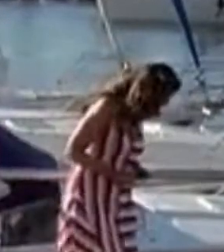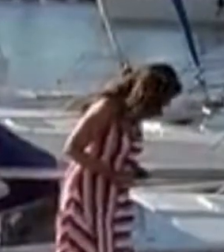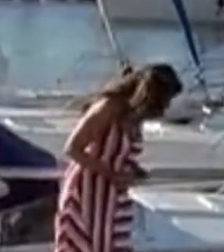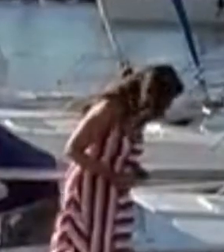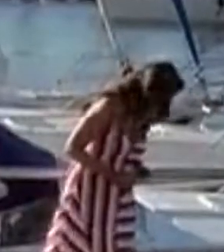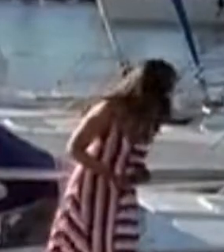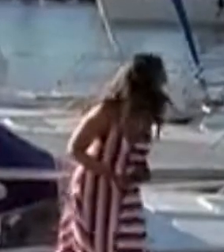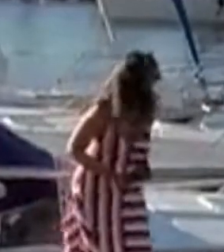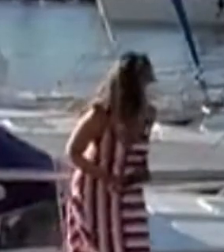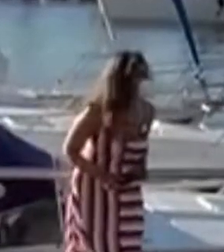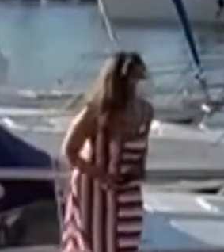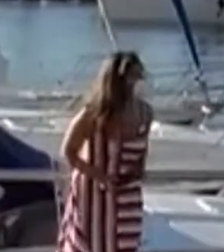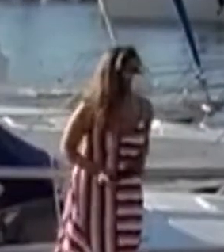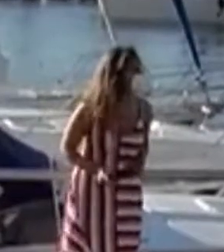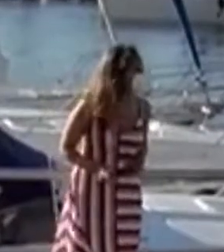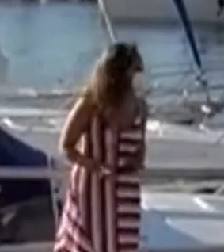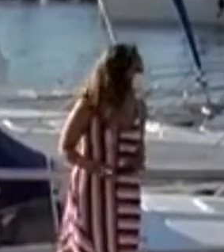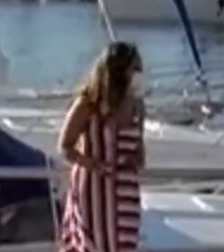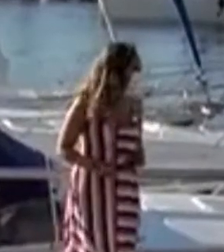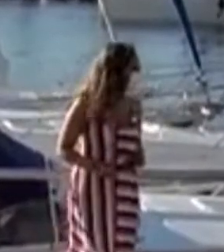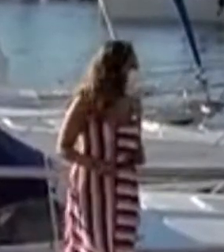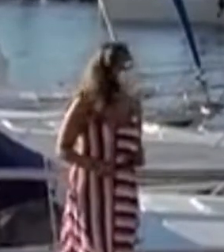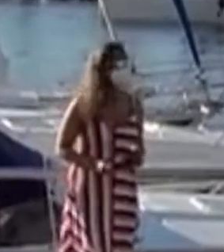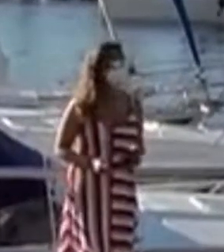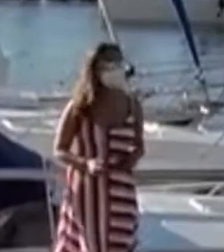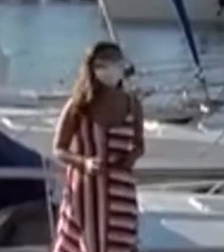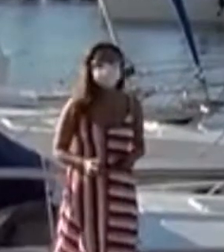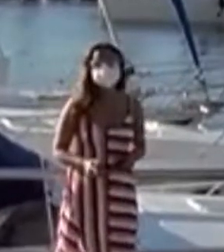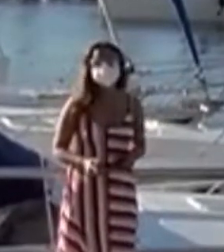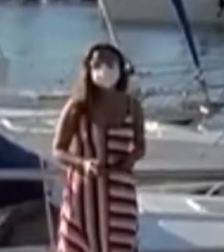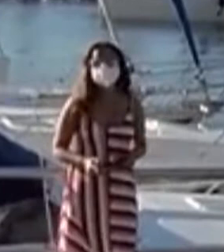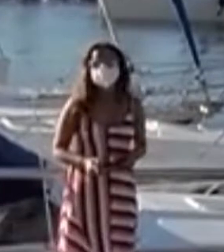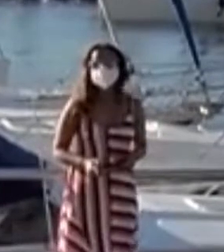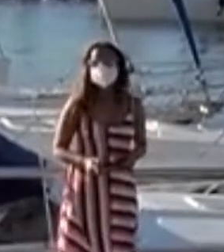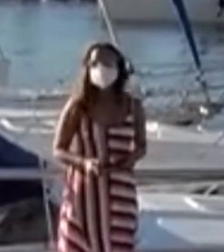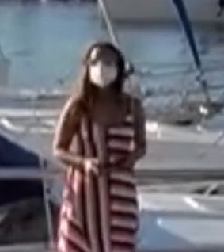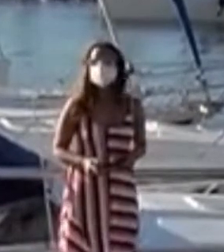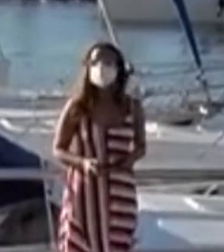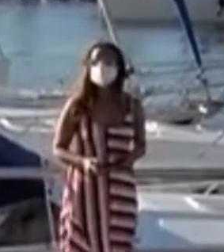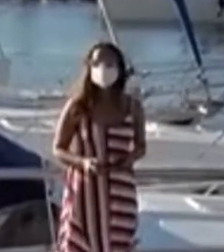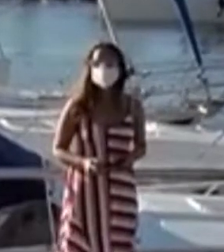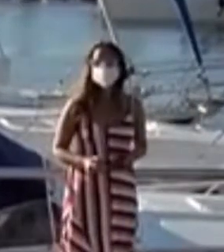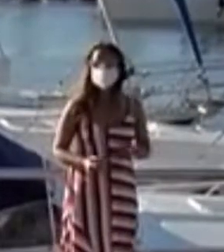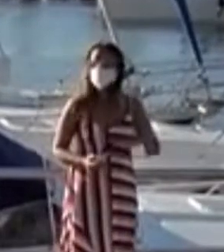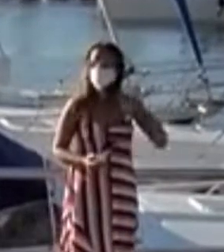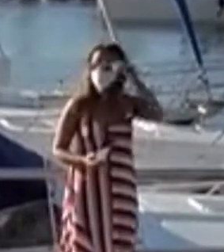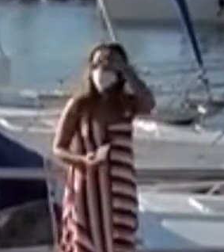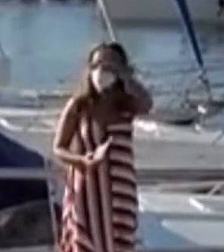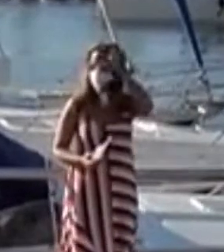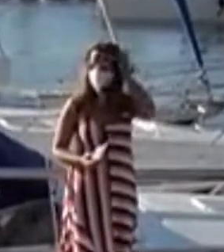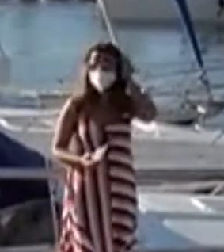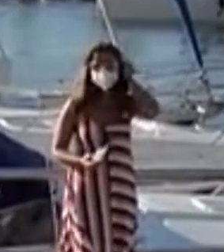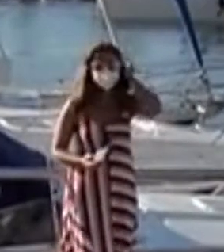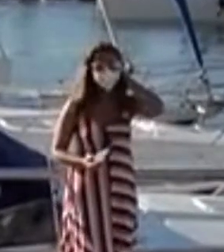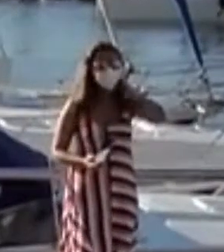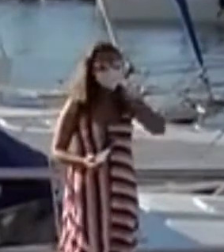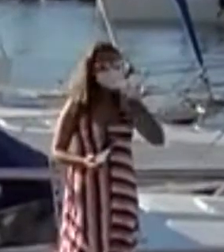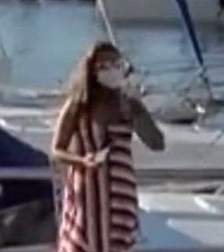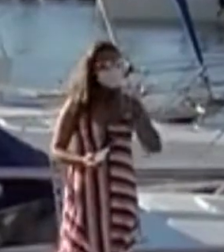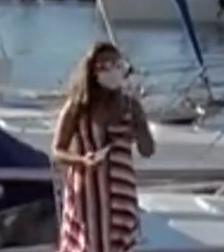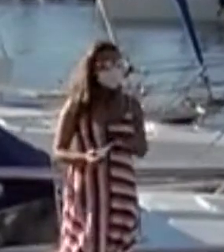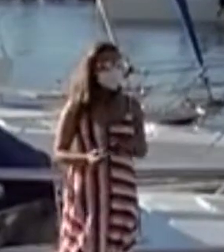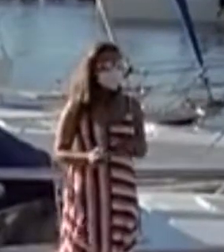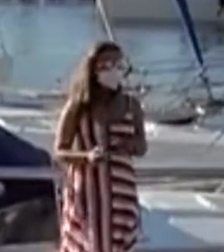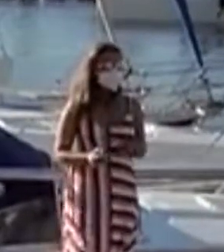do coronavirus que tivo como epicentro a residencia de Domus Benbarreiro inda nos deu máis motivos para ir votar este domingo